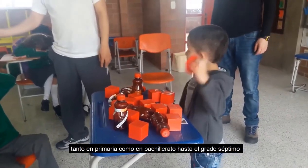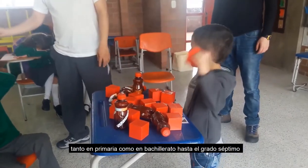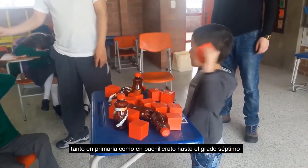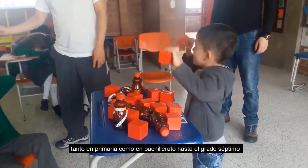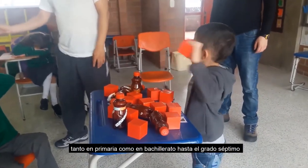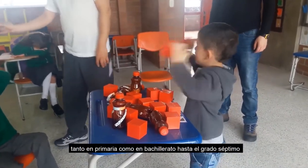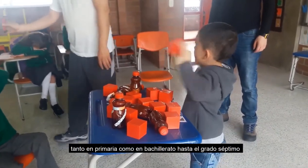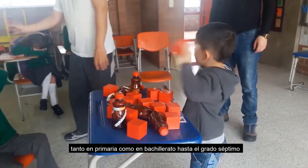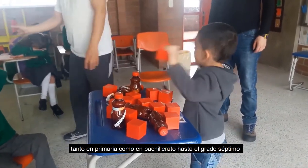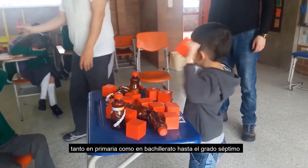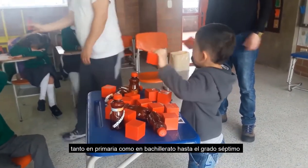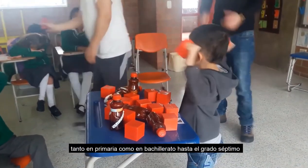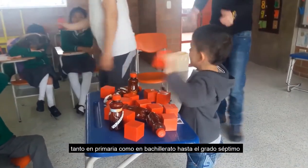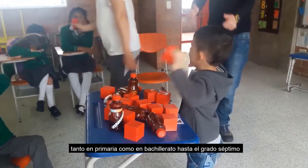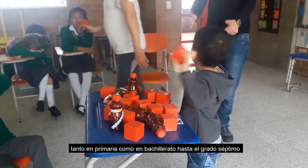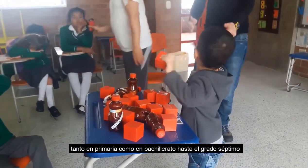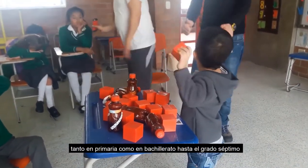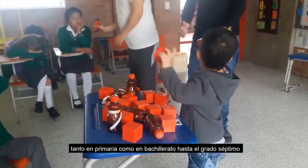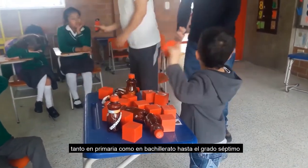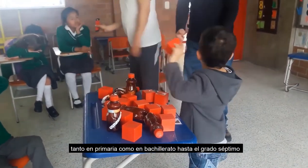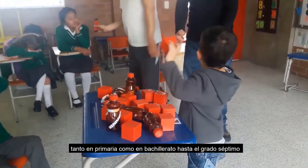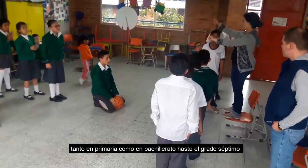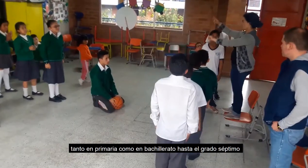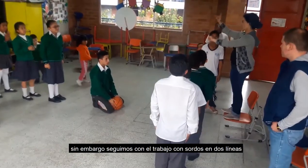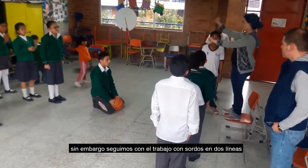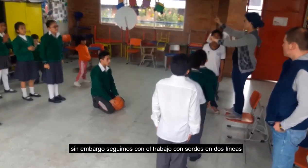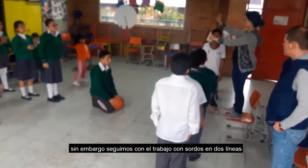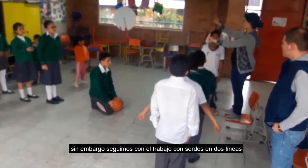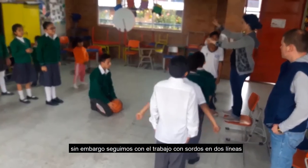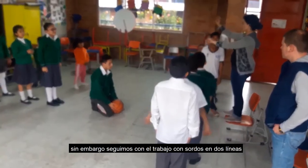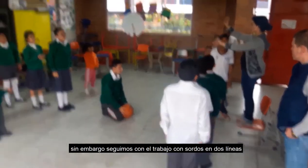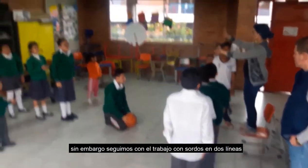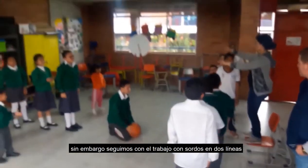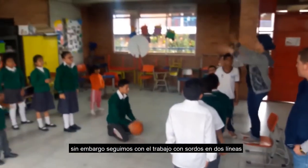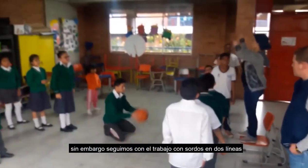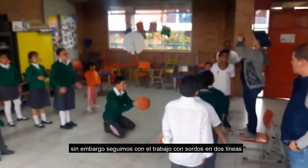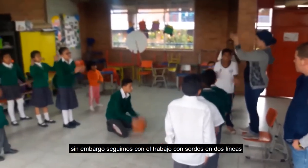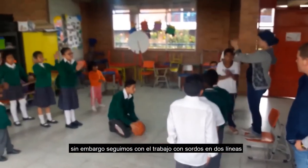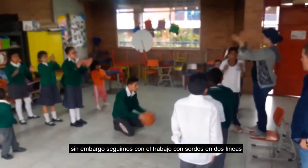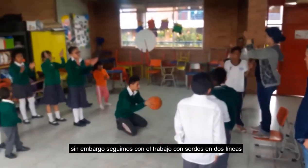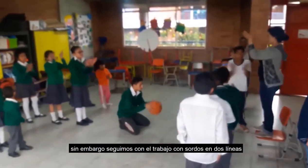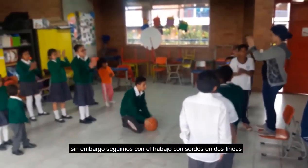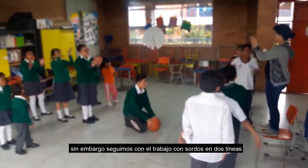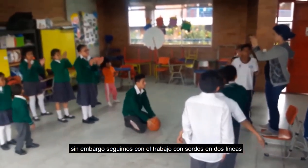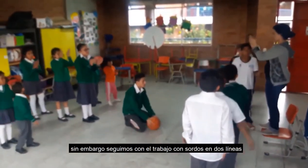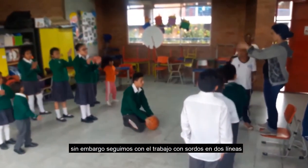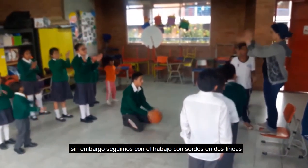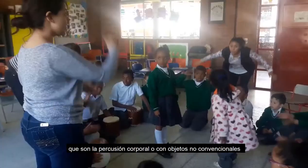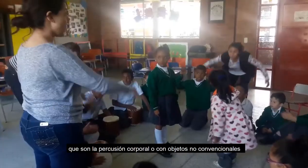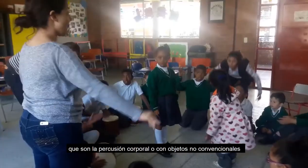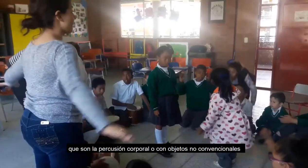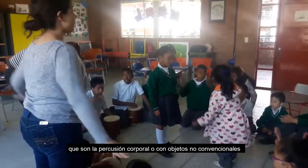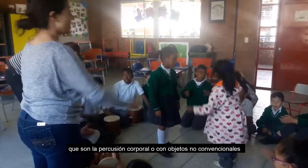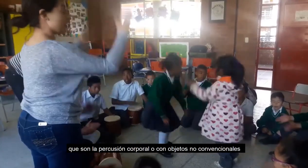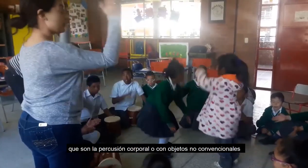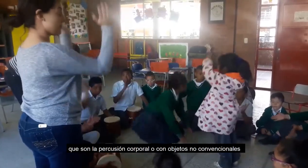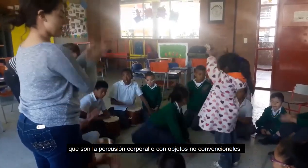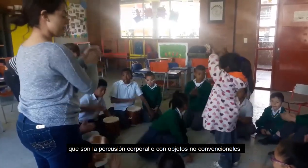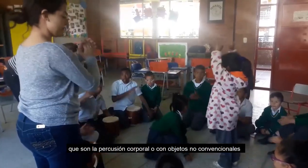tanto en primaria como en bachillerato hasta grado séptimo. Sin embargo, pues seguimos con el trabajo con sordos en dos líneas, que son la percusión corporal o con objetos